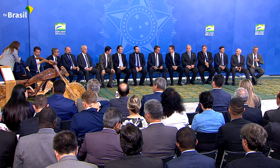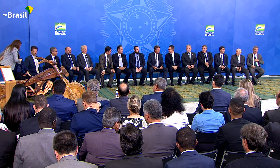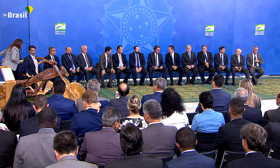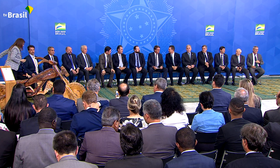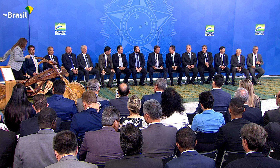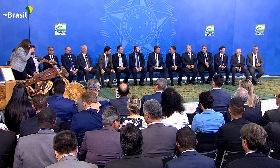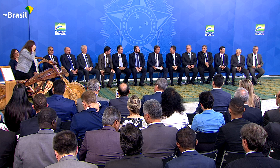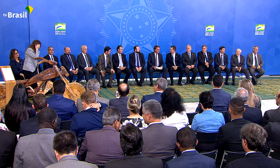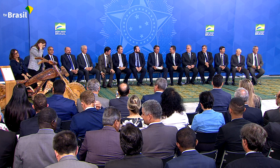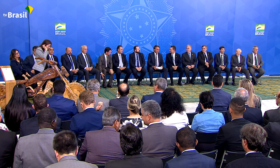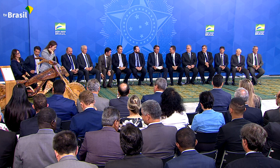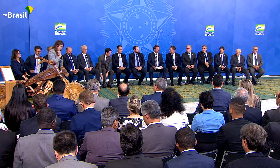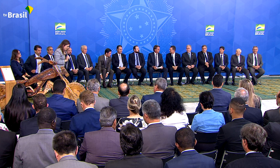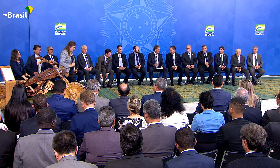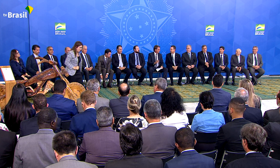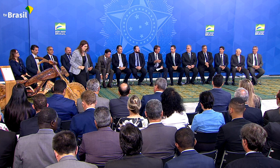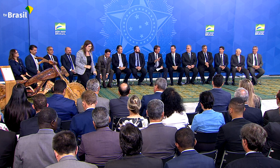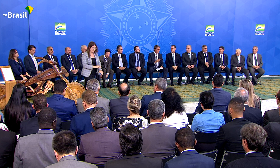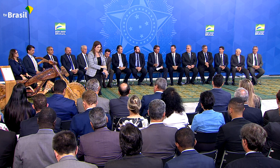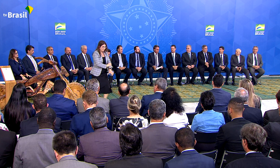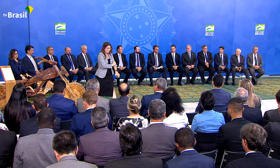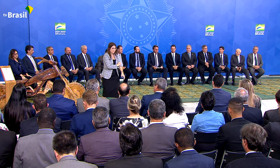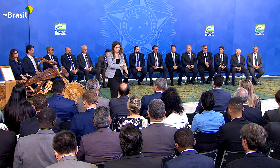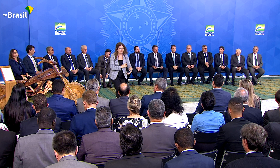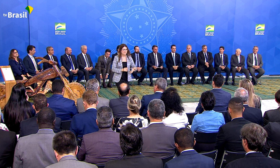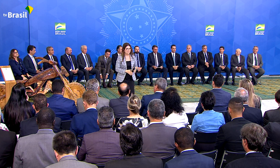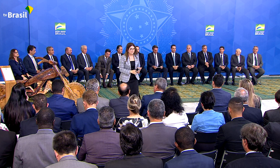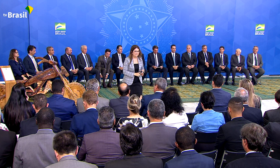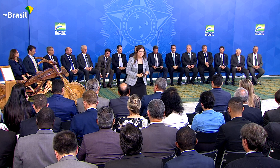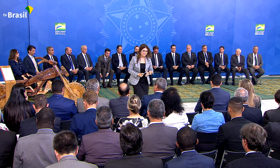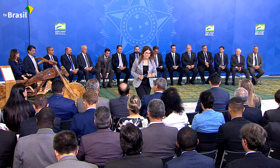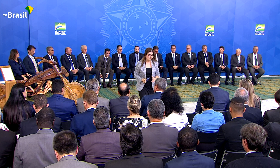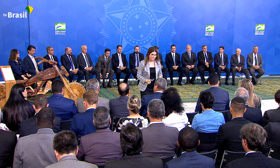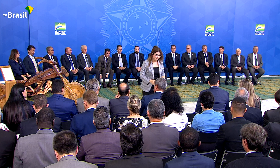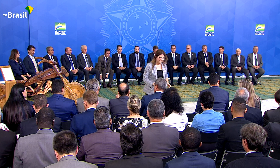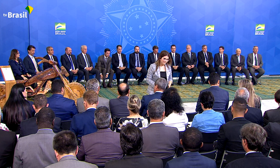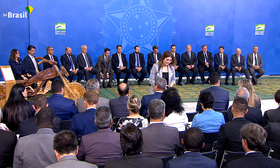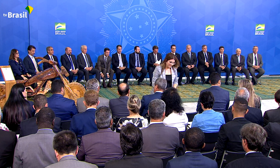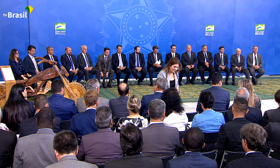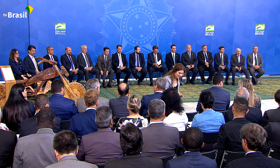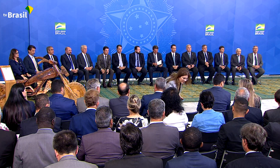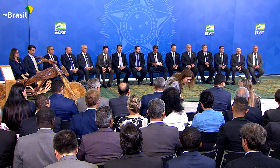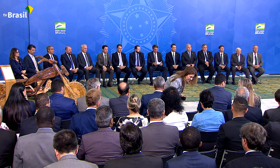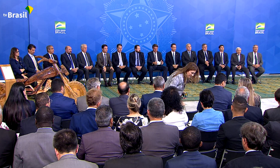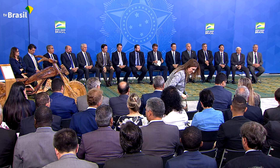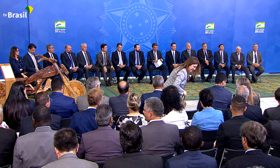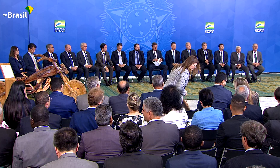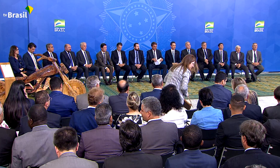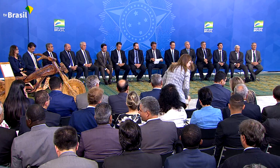e fará uso da palavra o deputado Capitão derrite